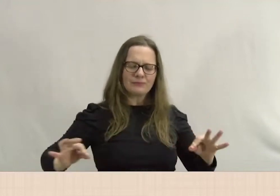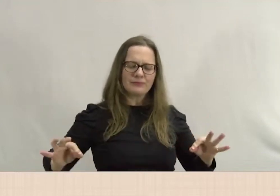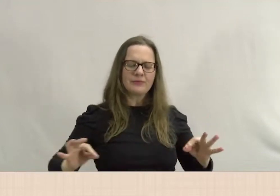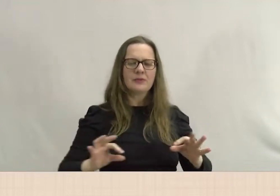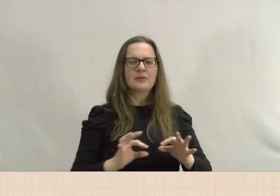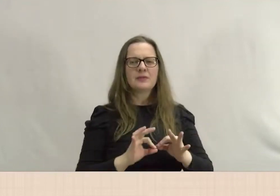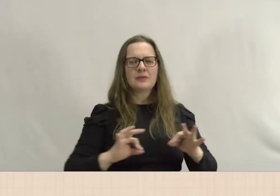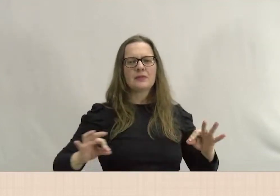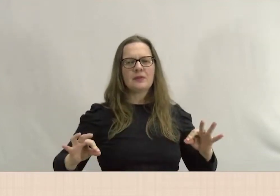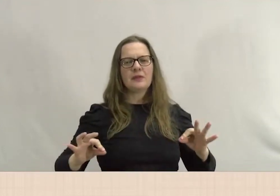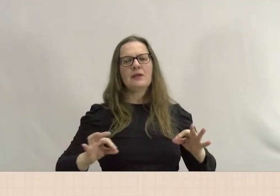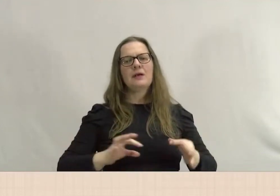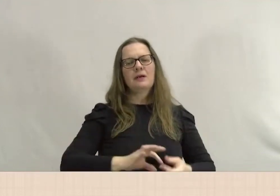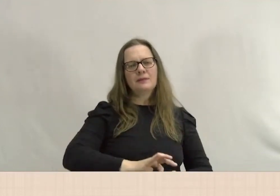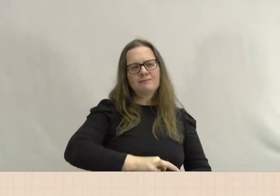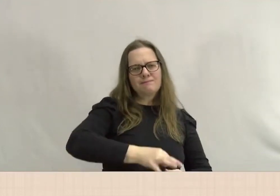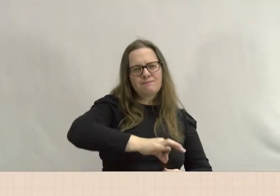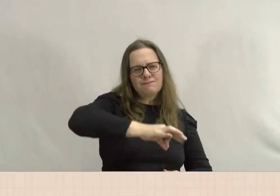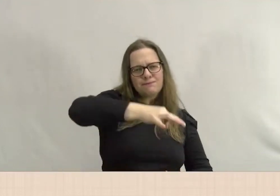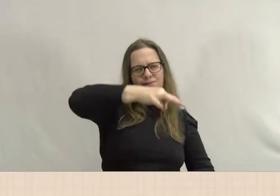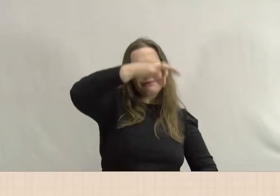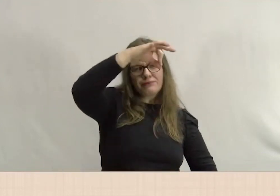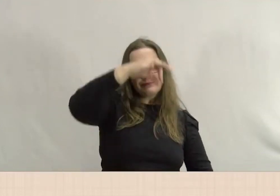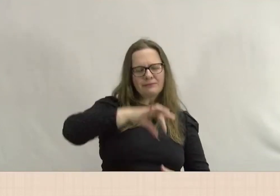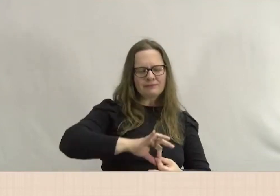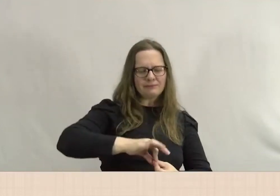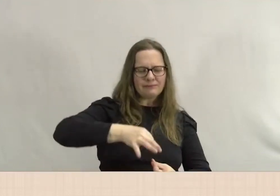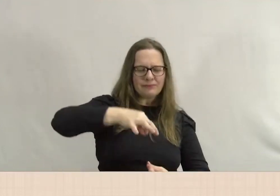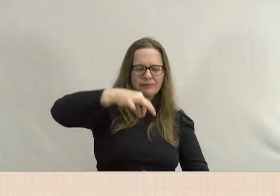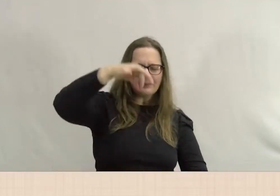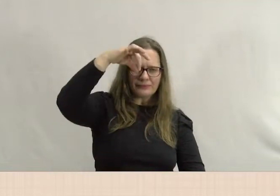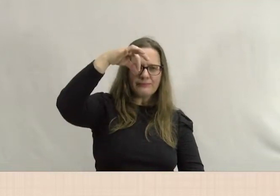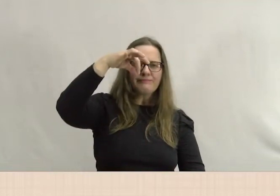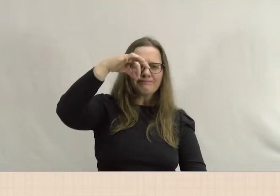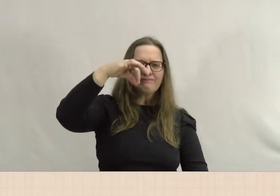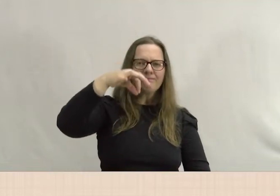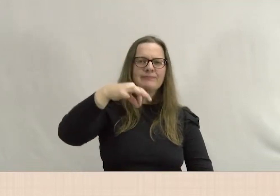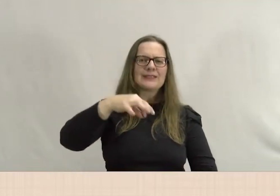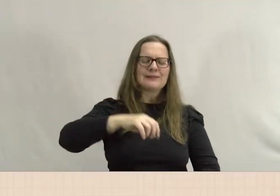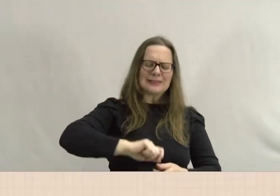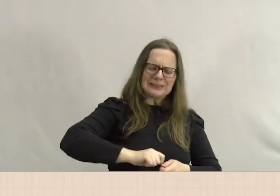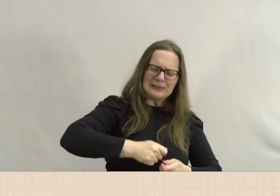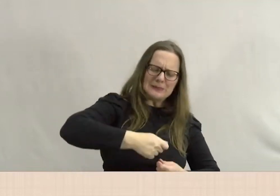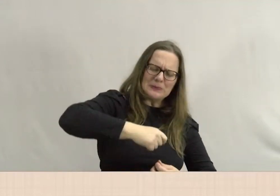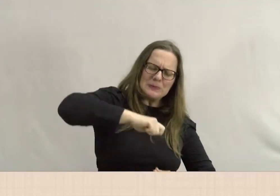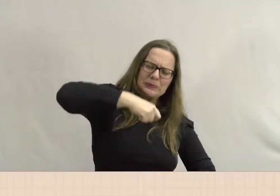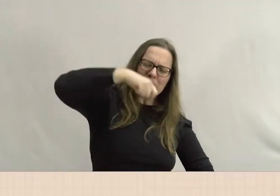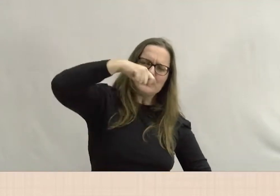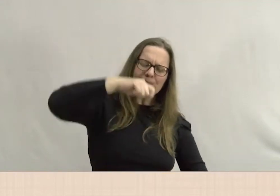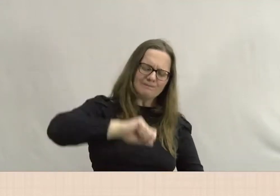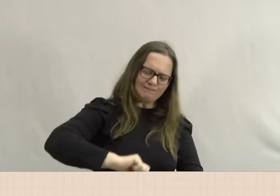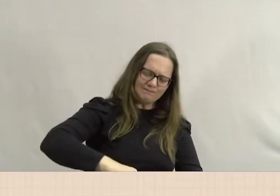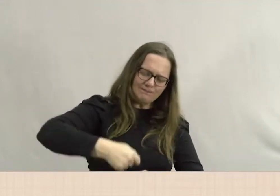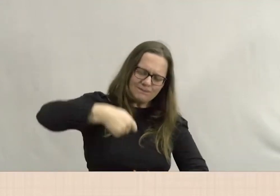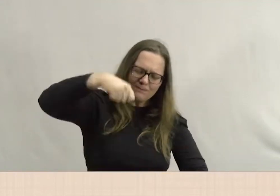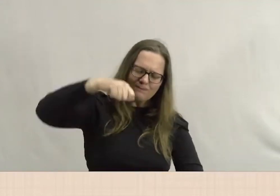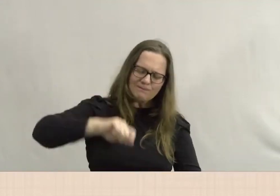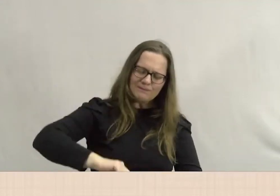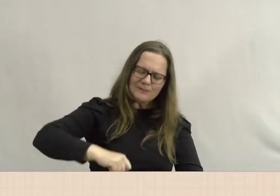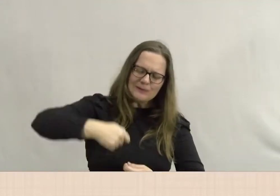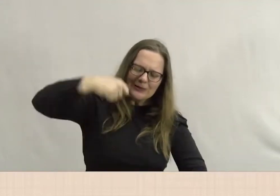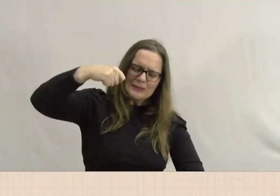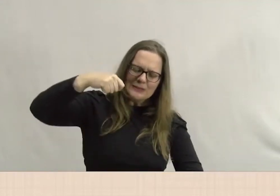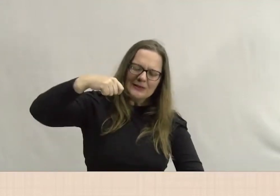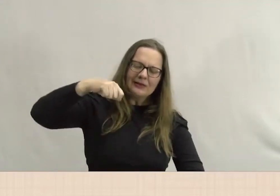longitudinais, como os fios transversais. Quanto mais estica com força, você consegue